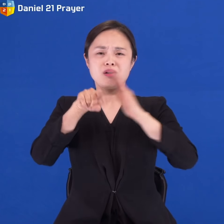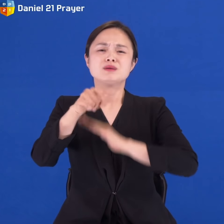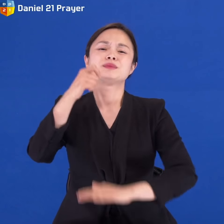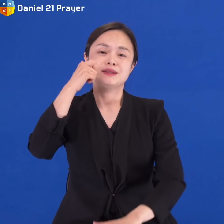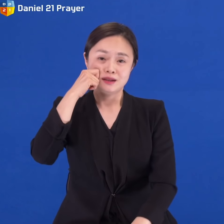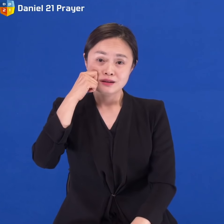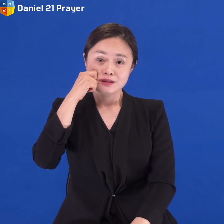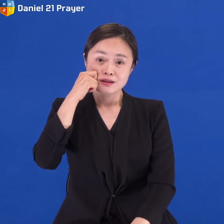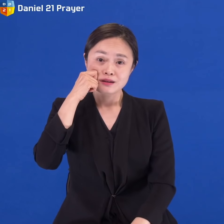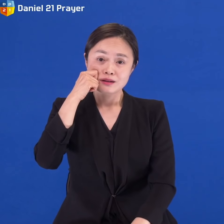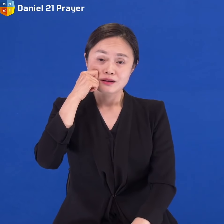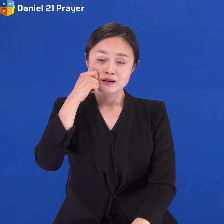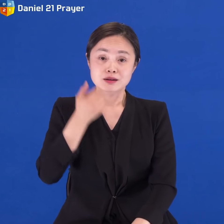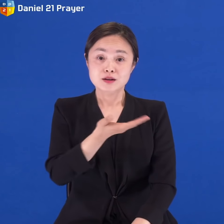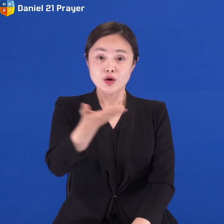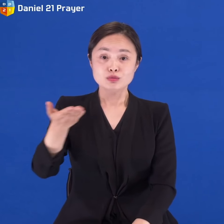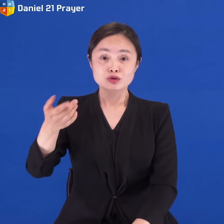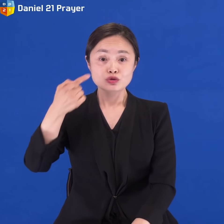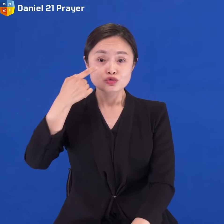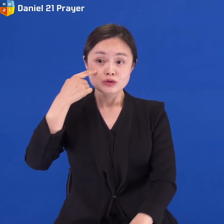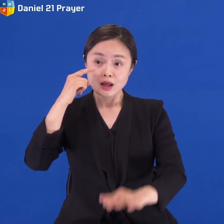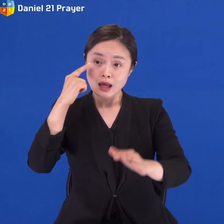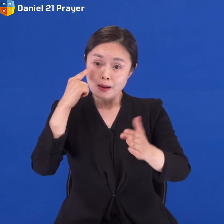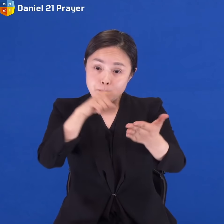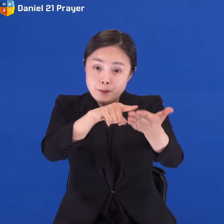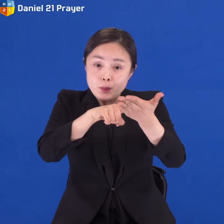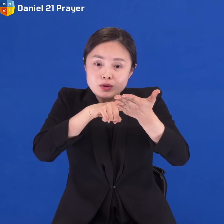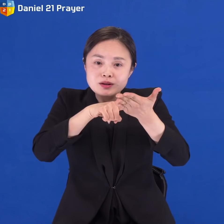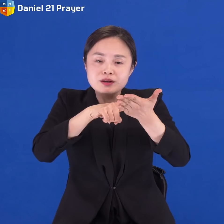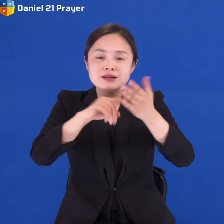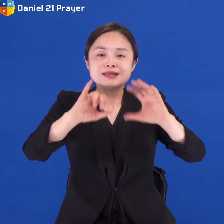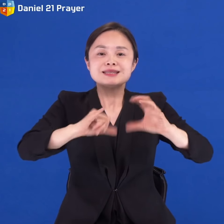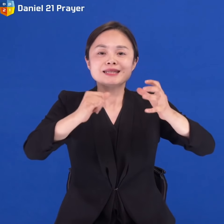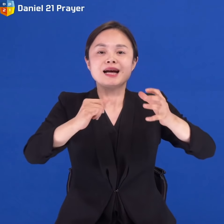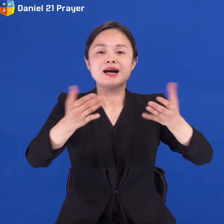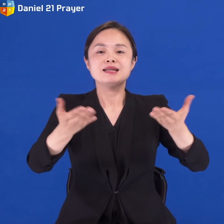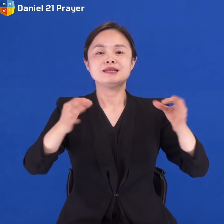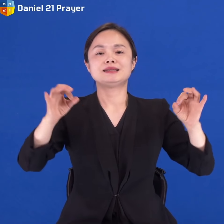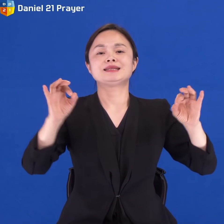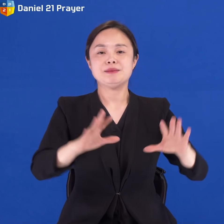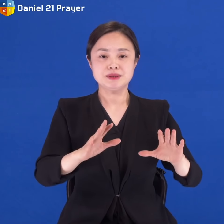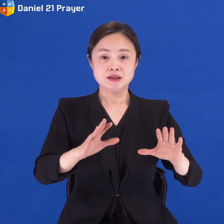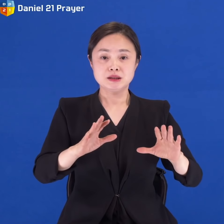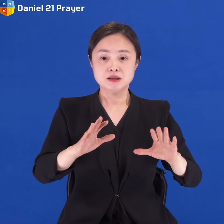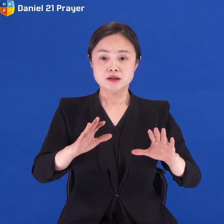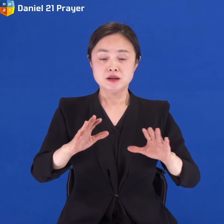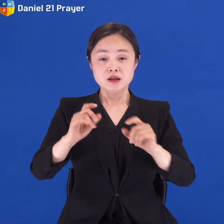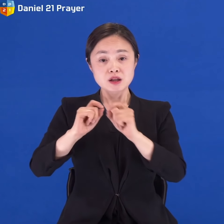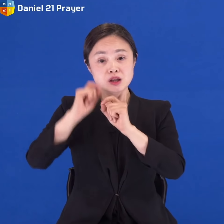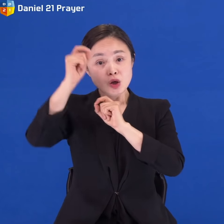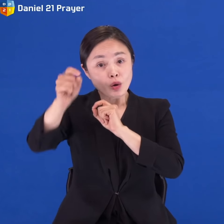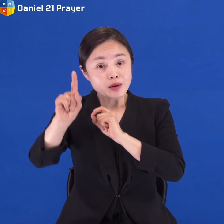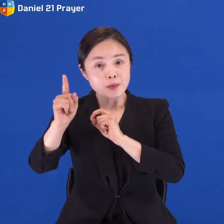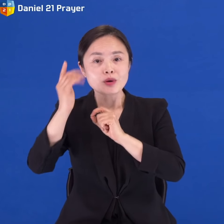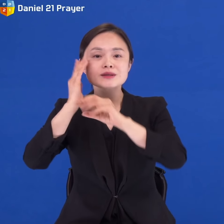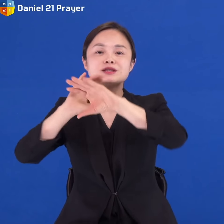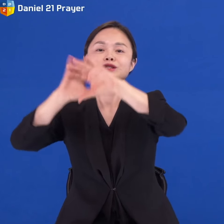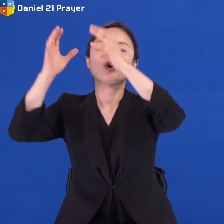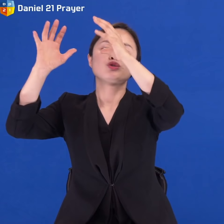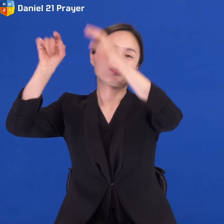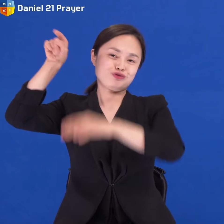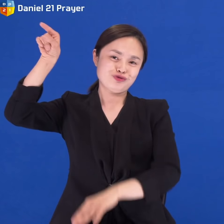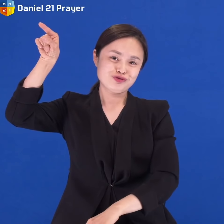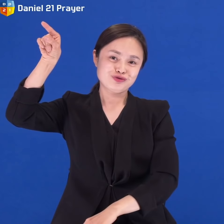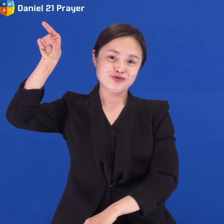것은 예수 그리스도 그 생명이잖아요. 예, 영원한 천국이잖아요. 그런데 우리는 눈에 보이는 걸 가지고 내 스스로도